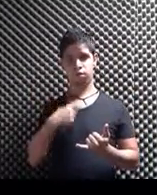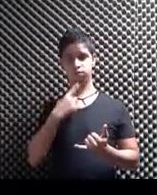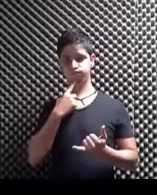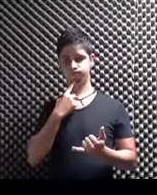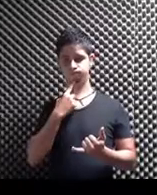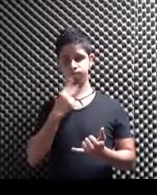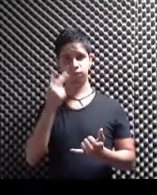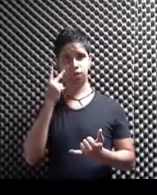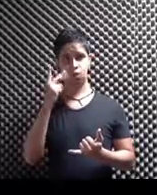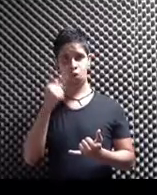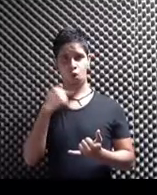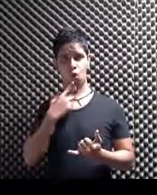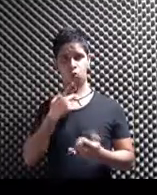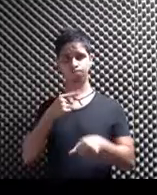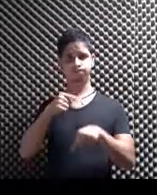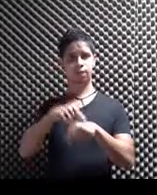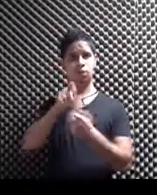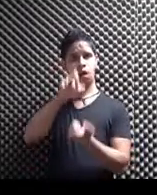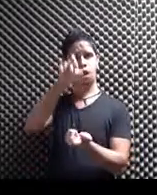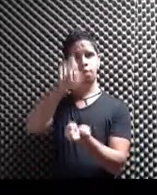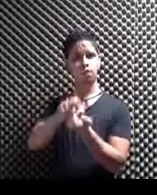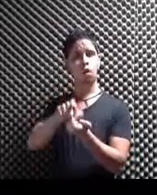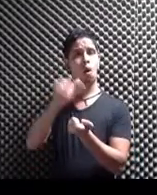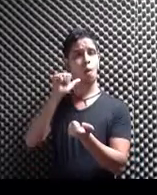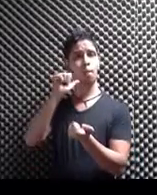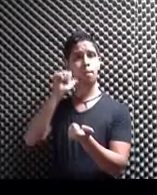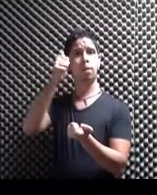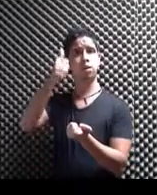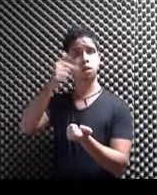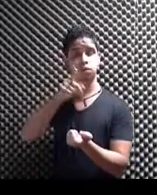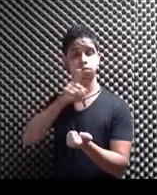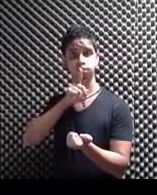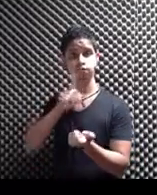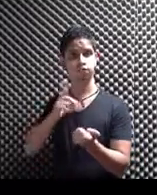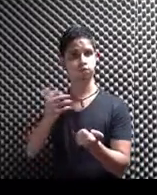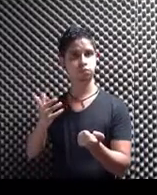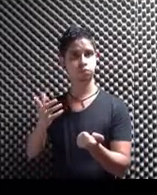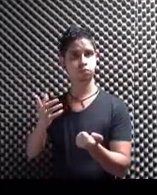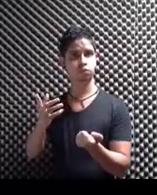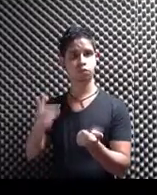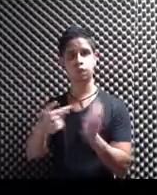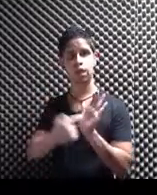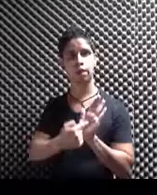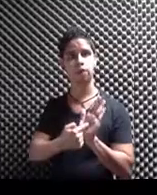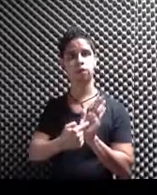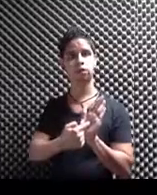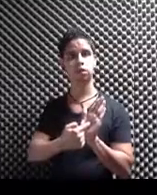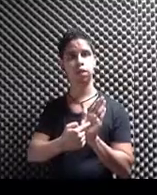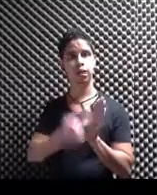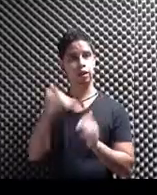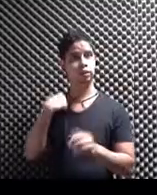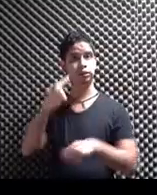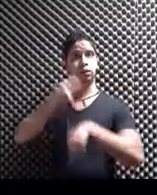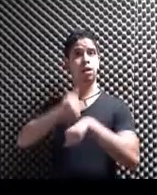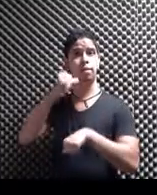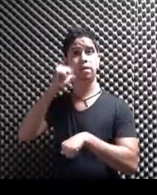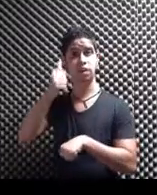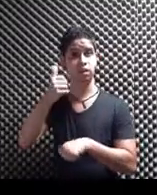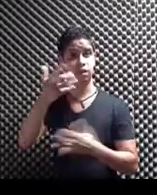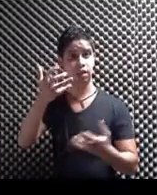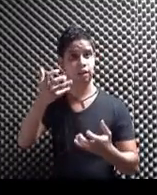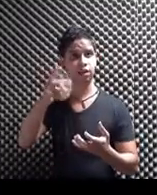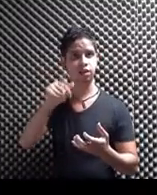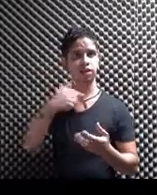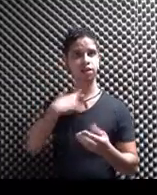muy específico, en el día de mañana, por cierto, se develan una... Sí, en el día de mañana, así que ustedes tienen